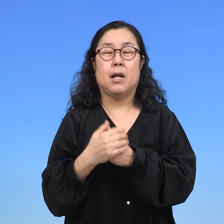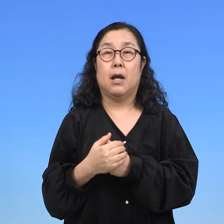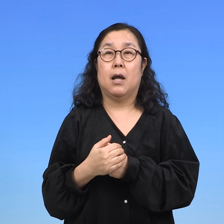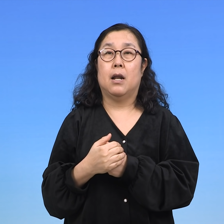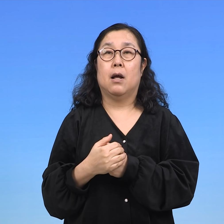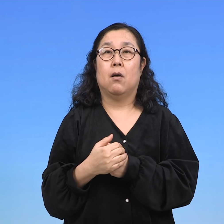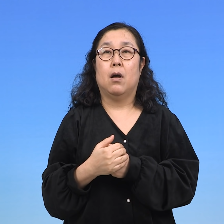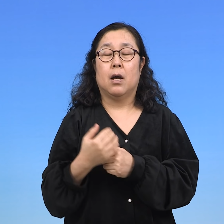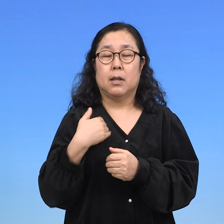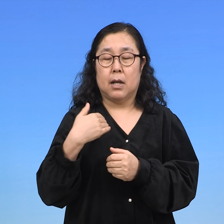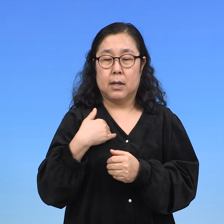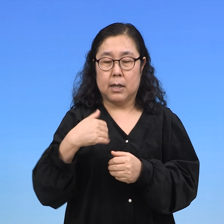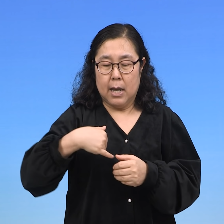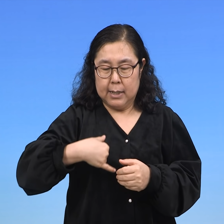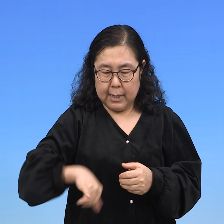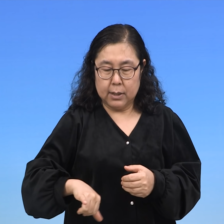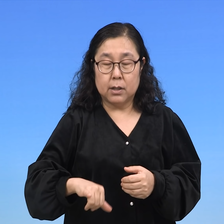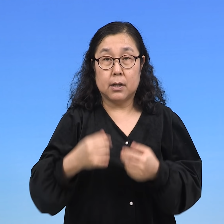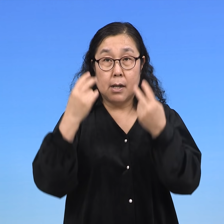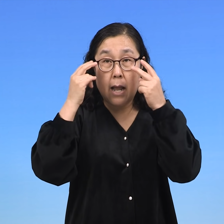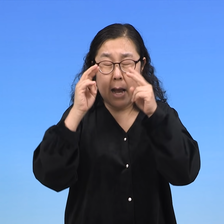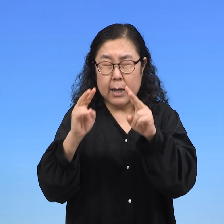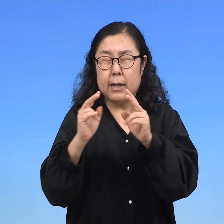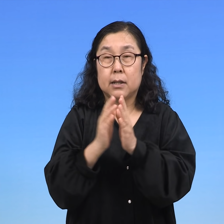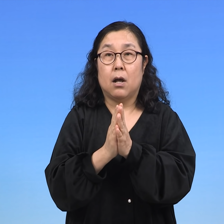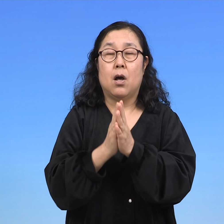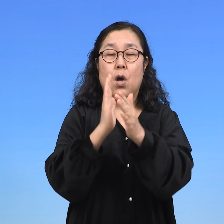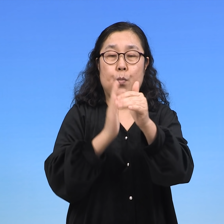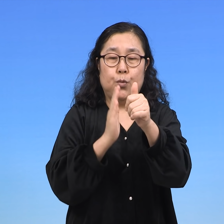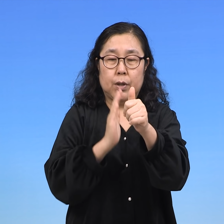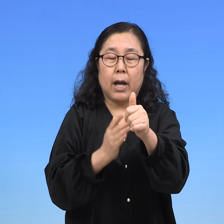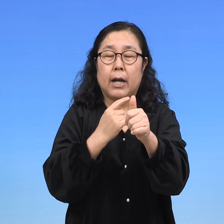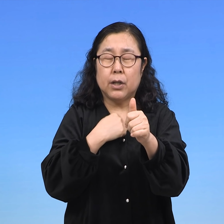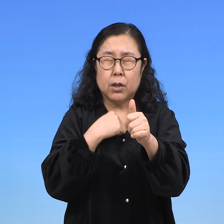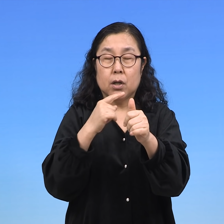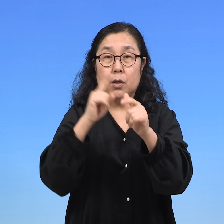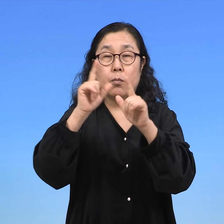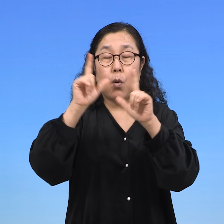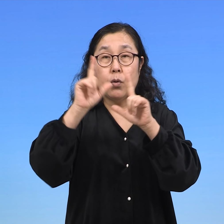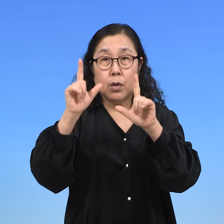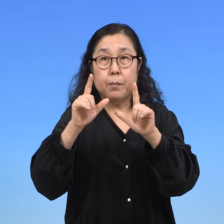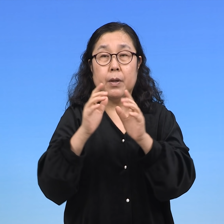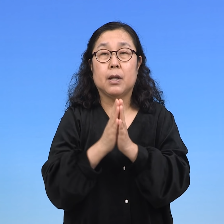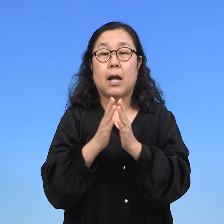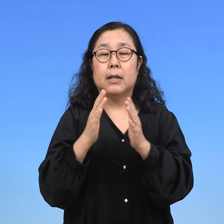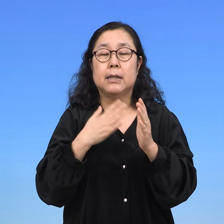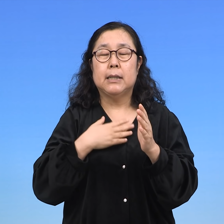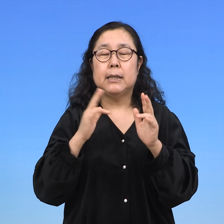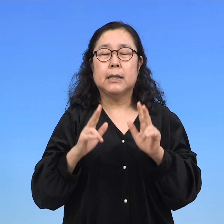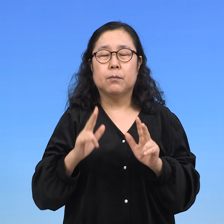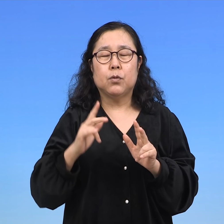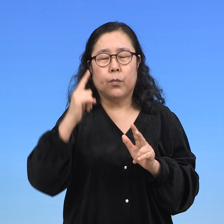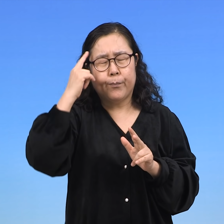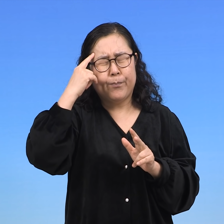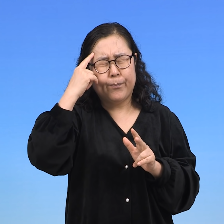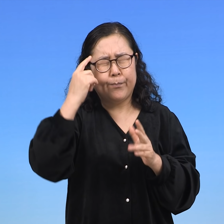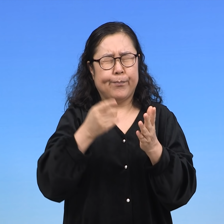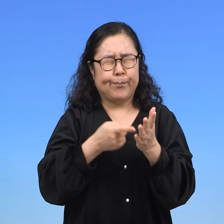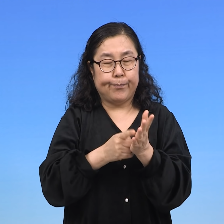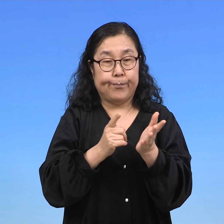그 순간에 자녀들을 향하여 그렇게 절규하시듯 외치시는 그 모습이 제게 지금도